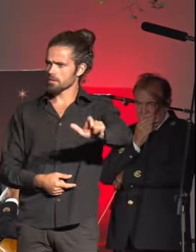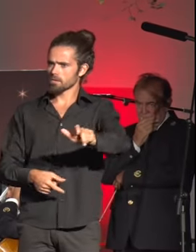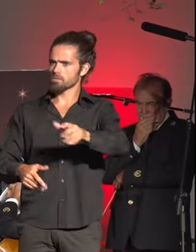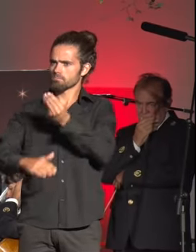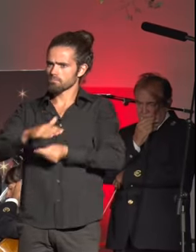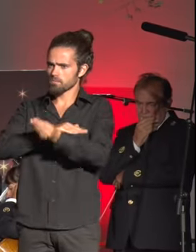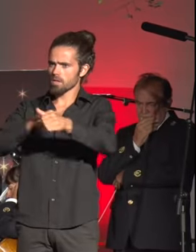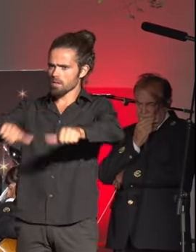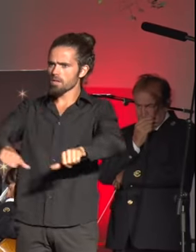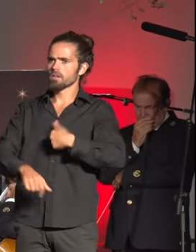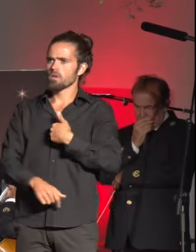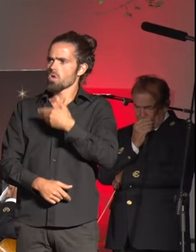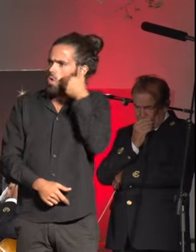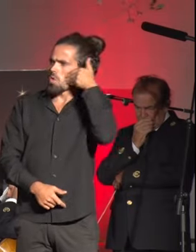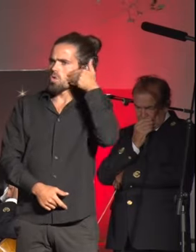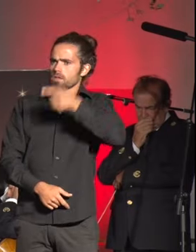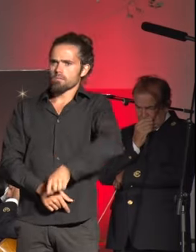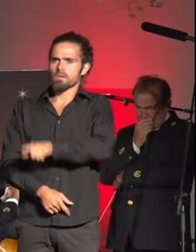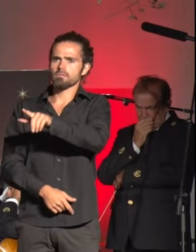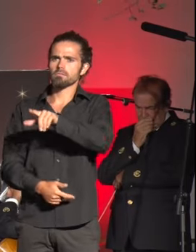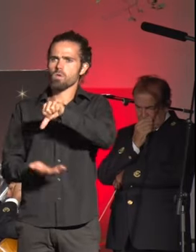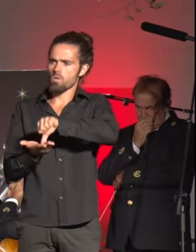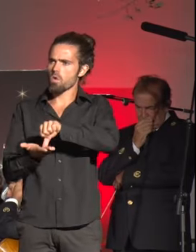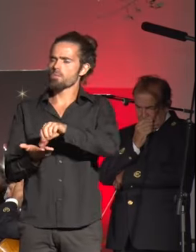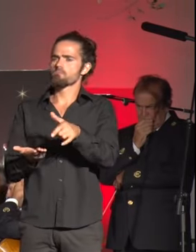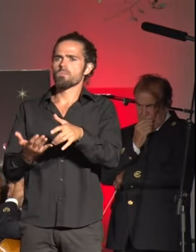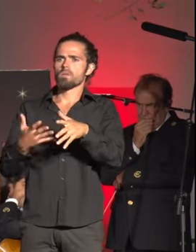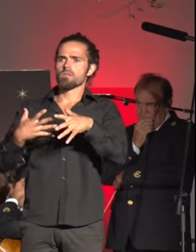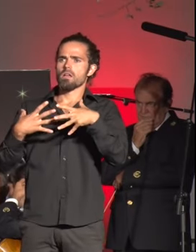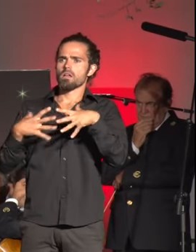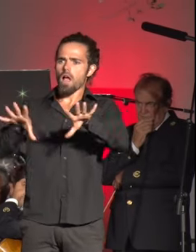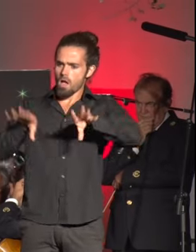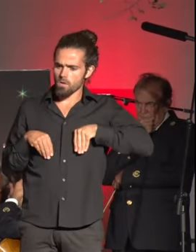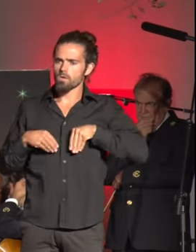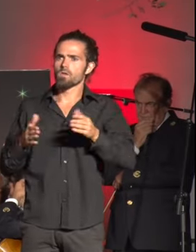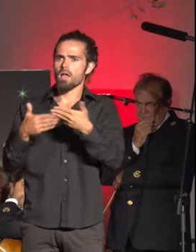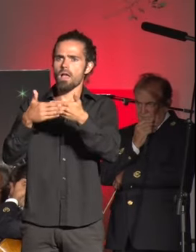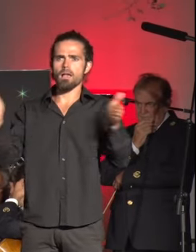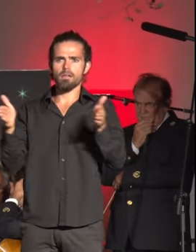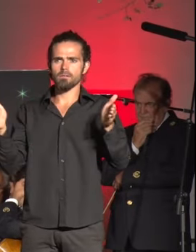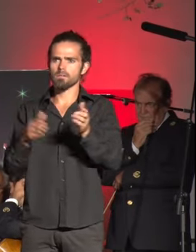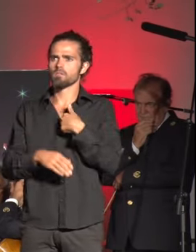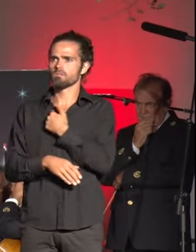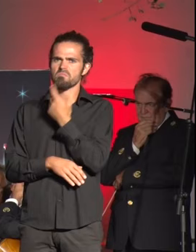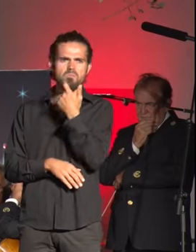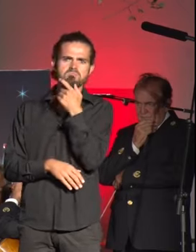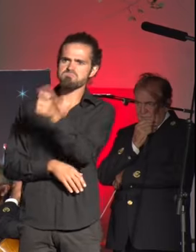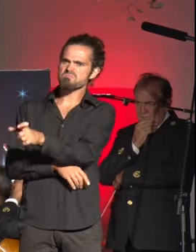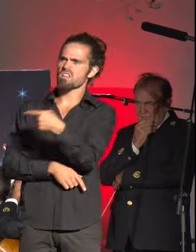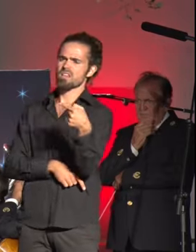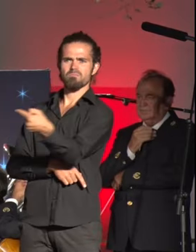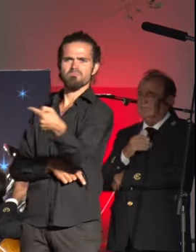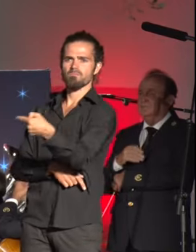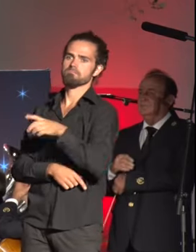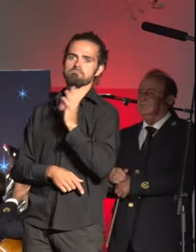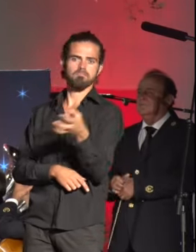Albacete es una ciudad muy acogedora, muy abierta y no puedo hablar mal de nadie, de ninguna persona con la que me he encontrado hasta